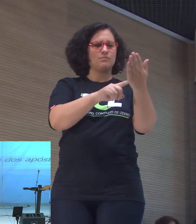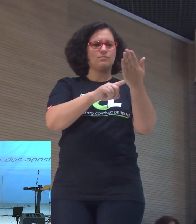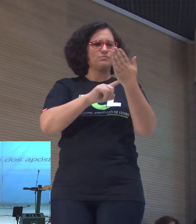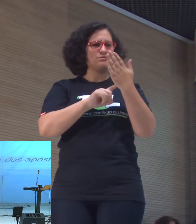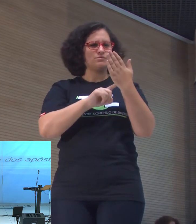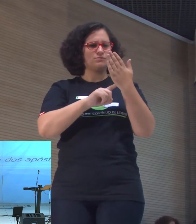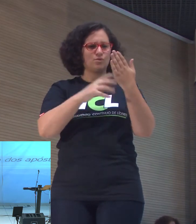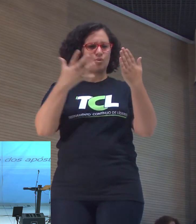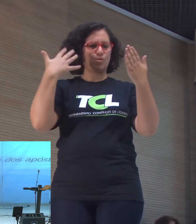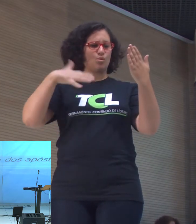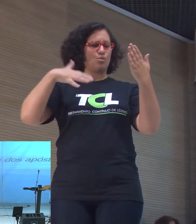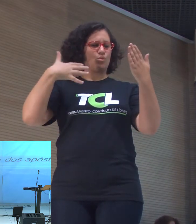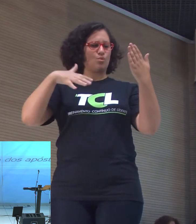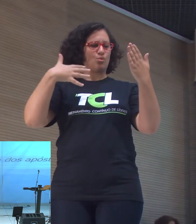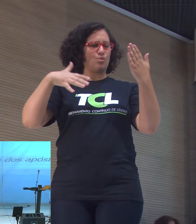extraordinários.